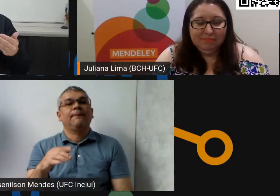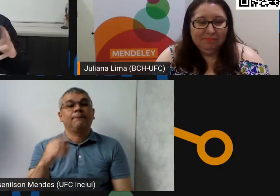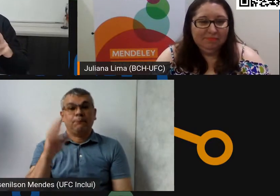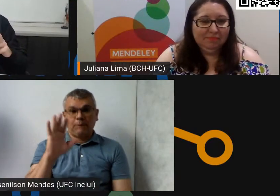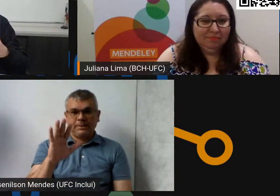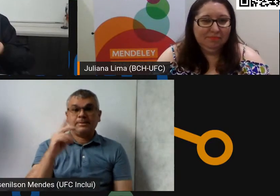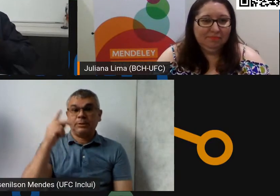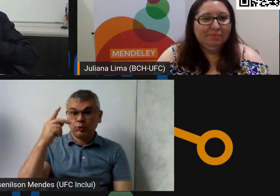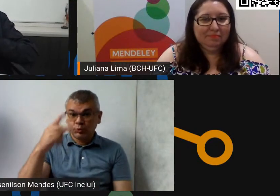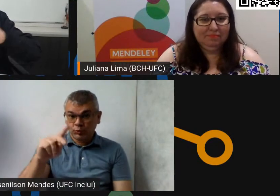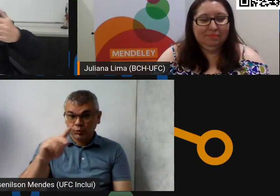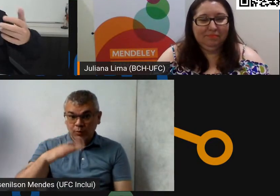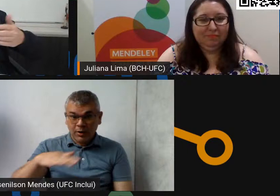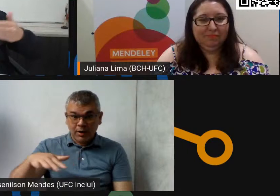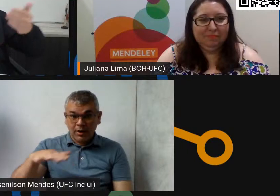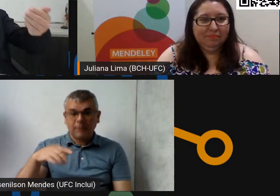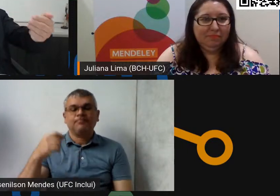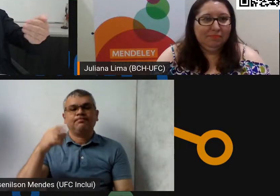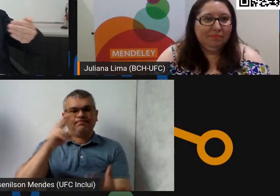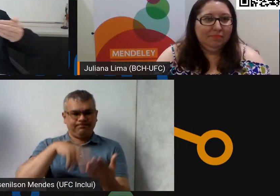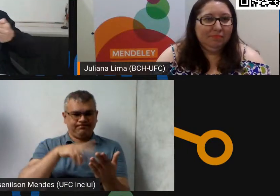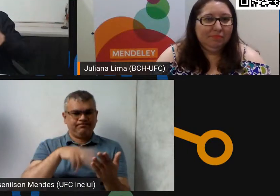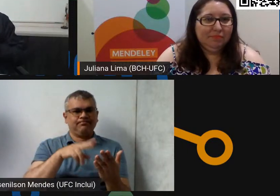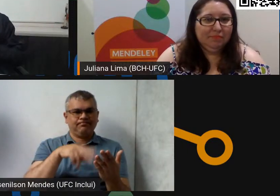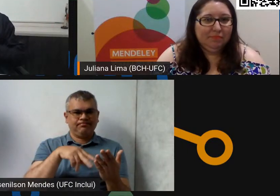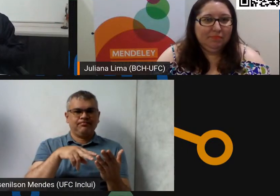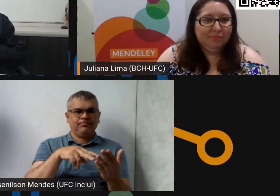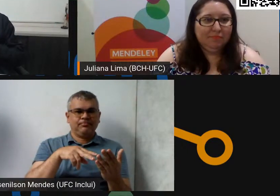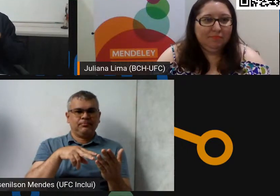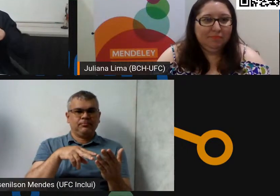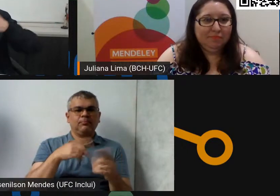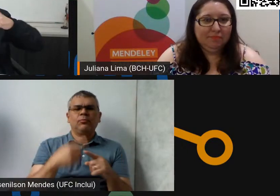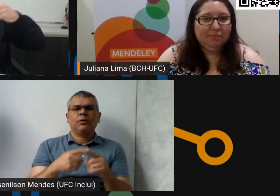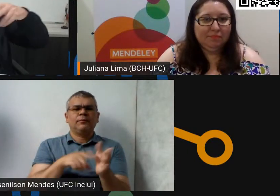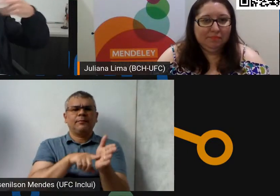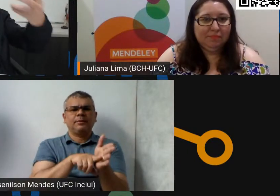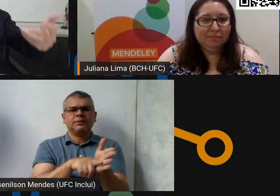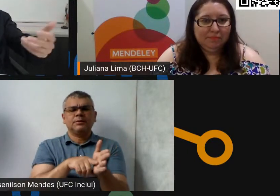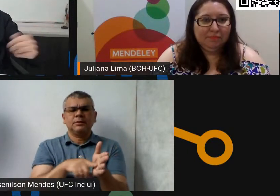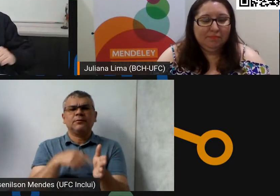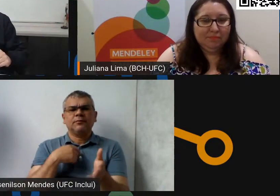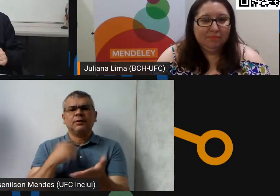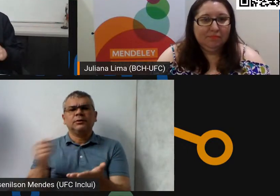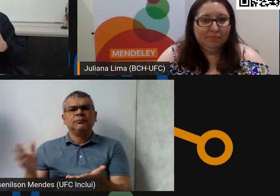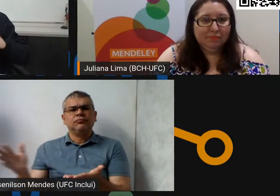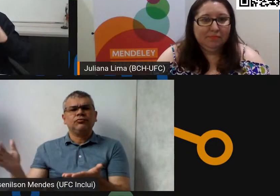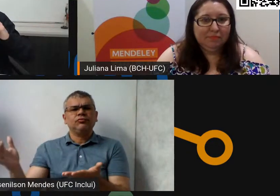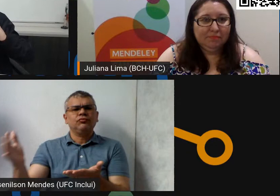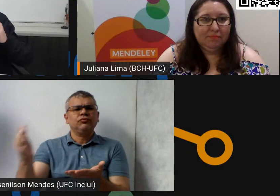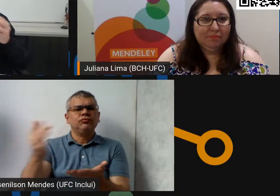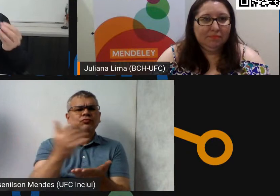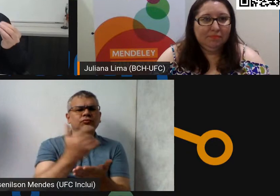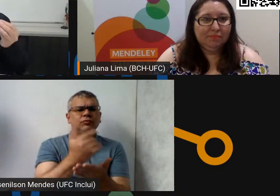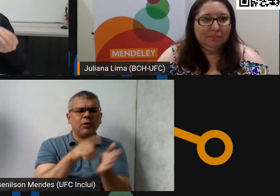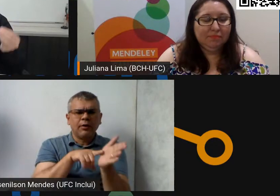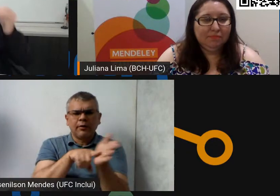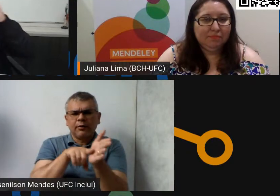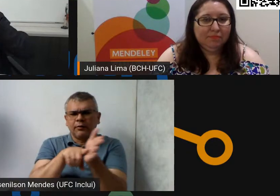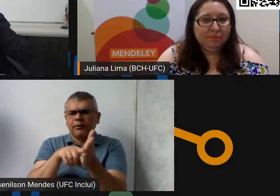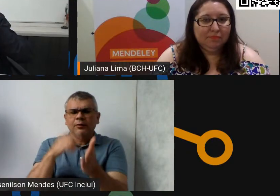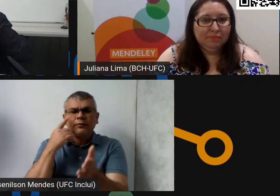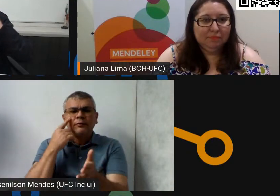ler. Quando você faz uma pesquisa, você faz uma revisão bibliográfica. Ali vão aparecer artigos. E você vai perceber que alguns